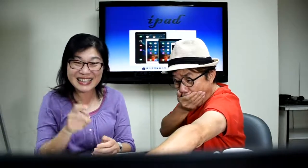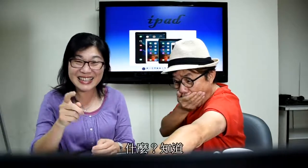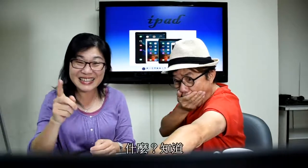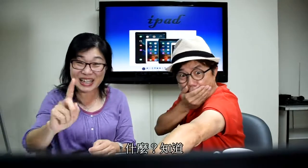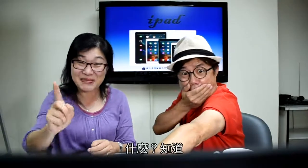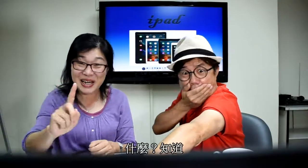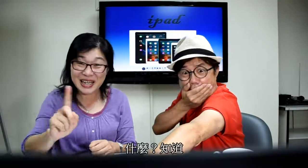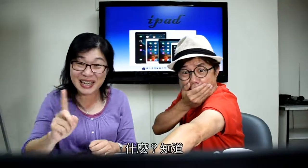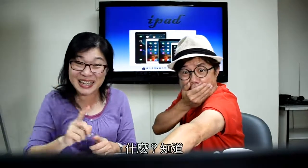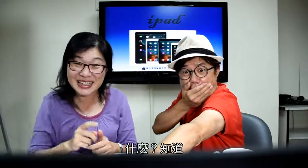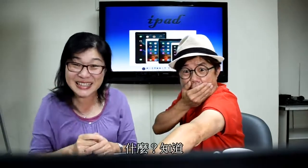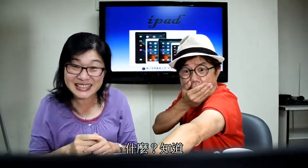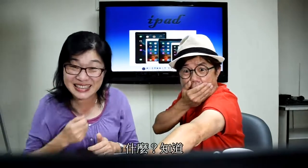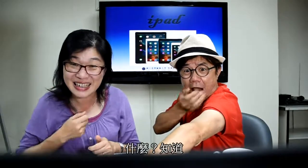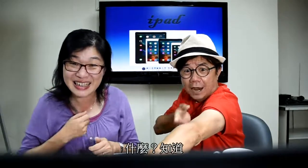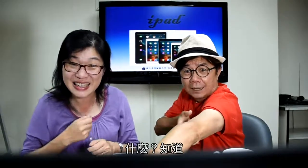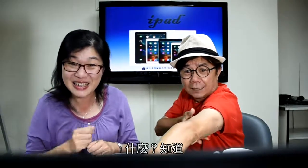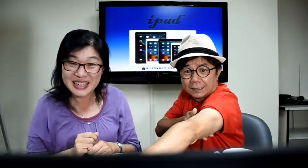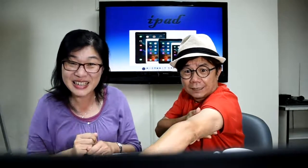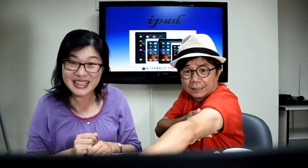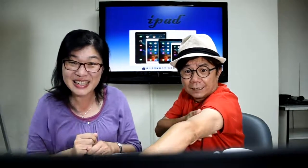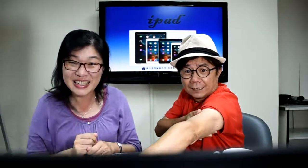什么？知道？